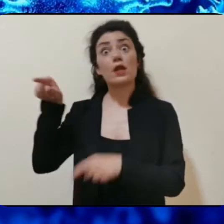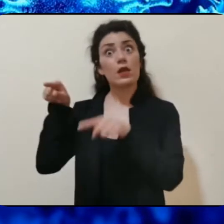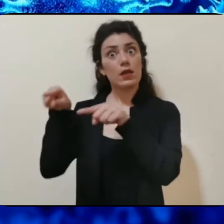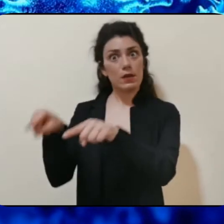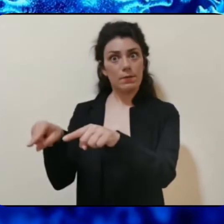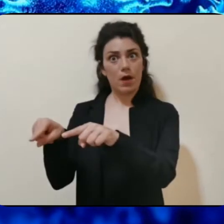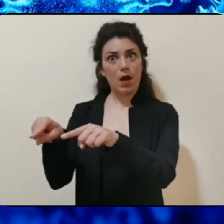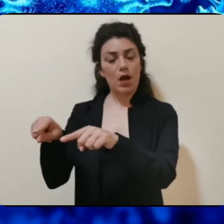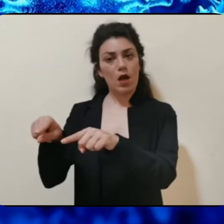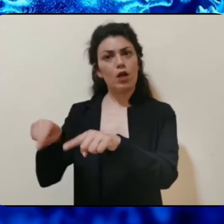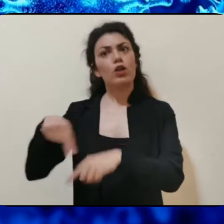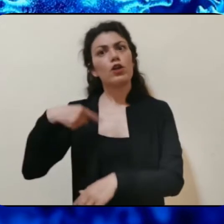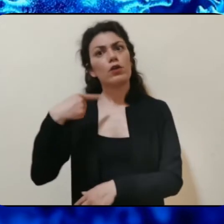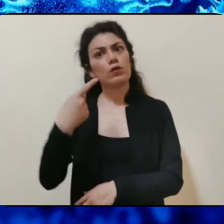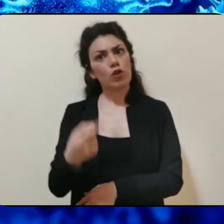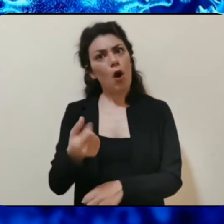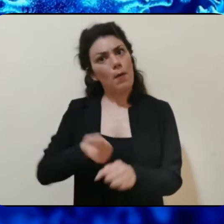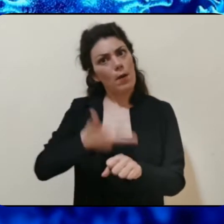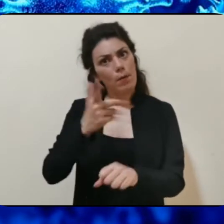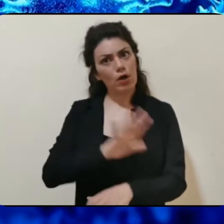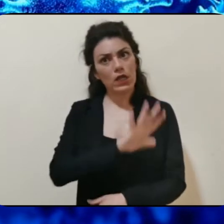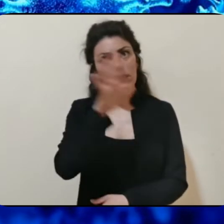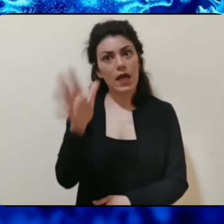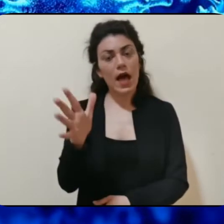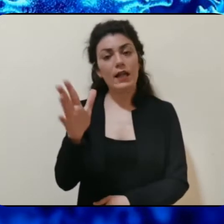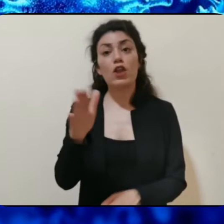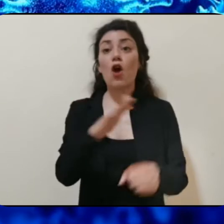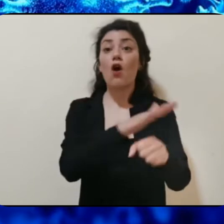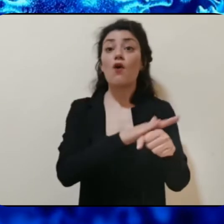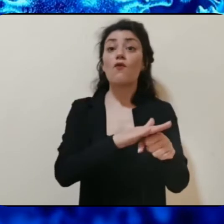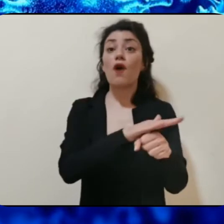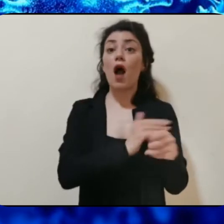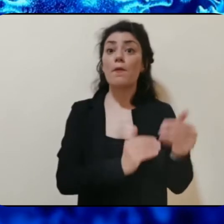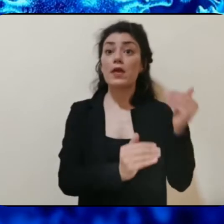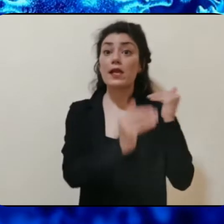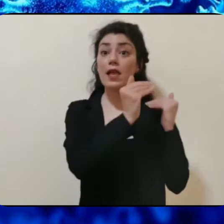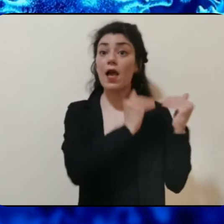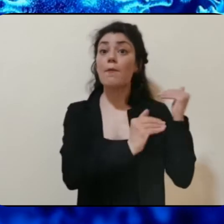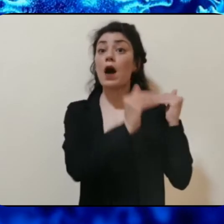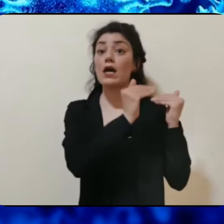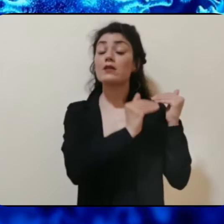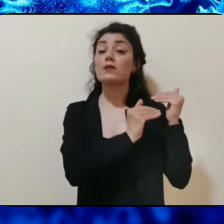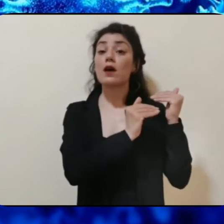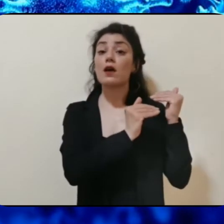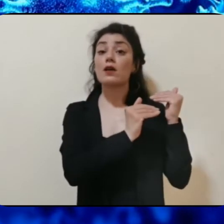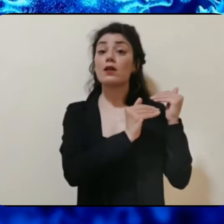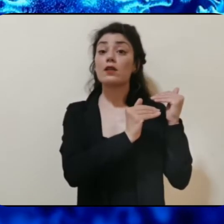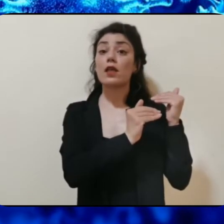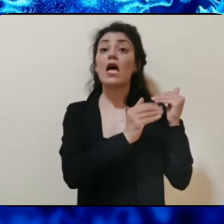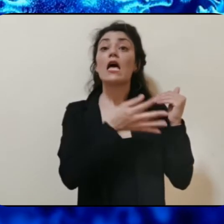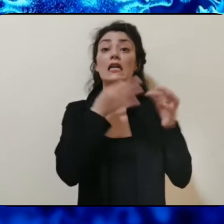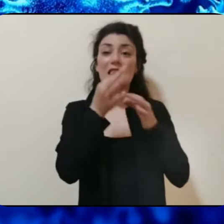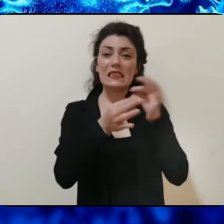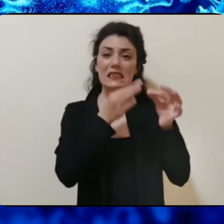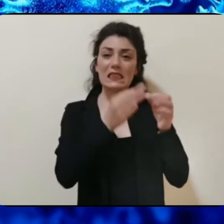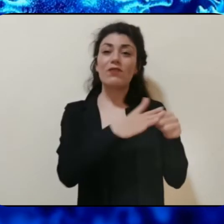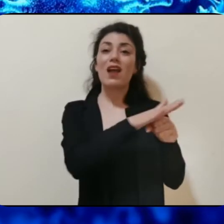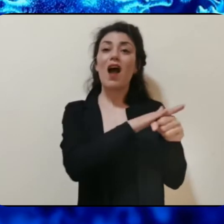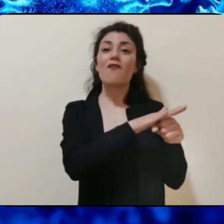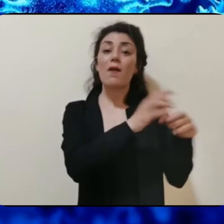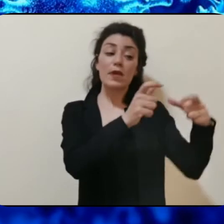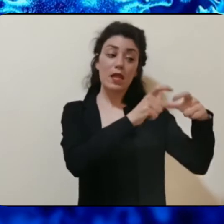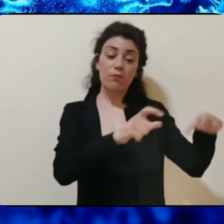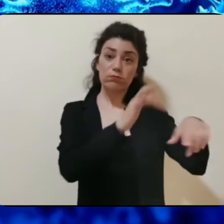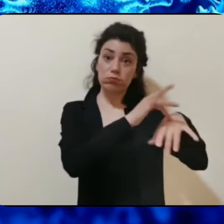queste le famiglie. Una cosa importante è che anche i precedenti assegnatari, quindi che hanno quindi